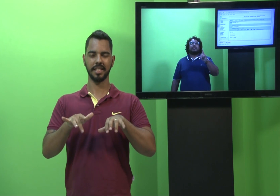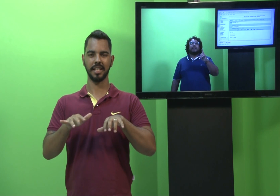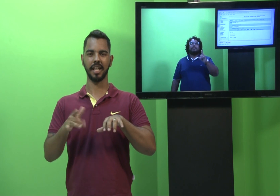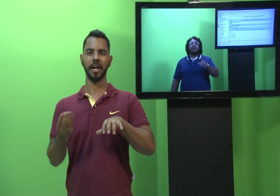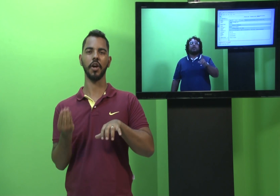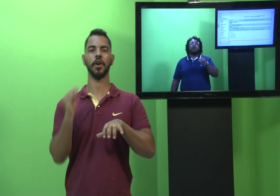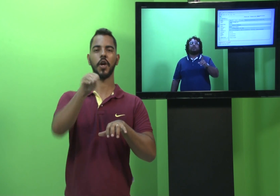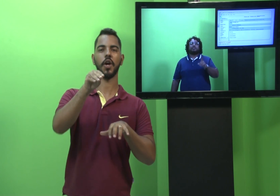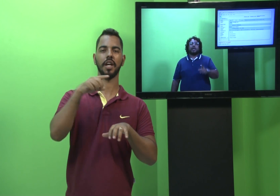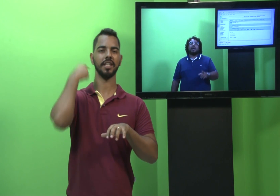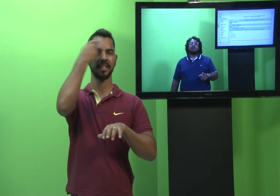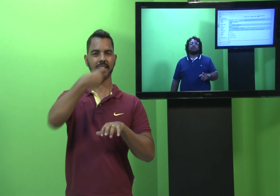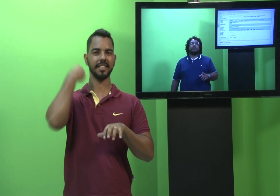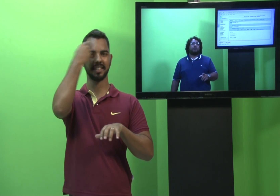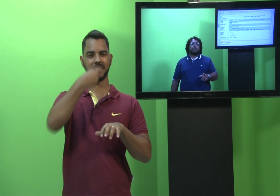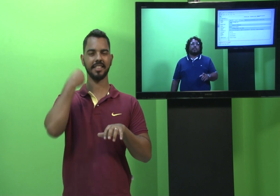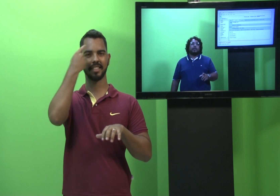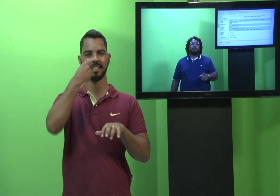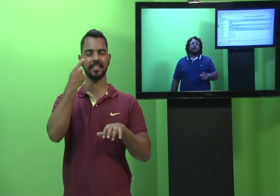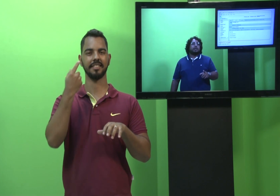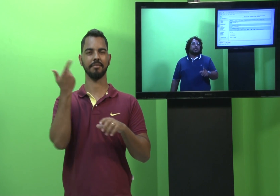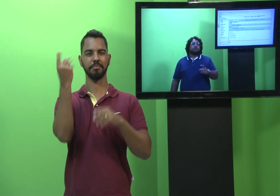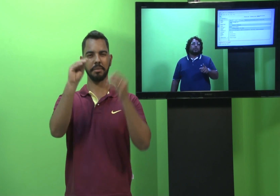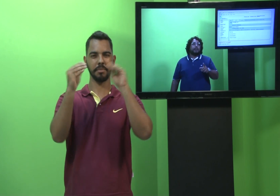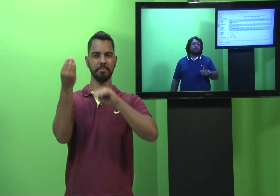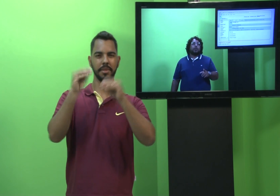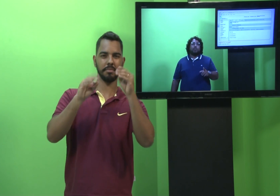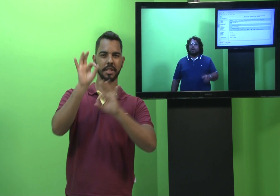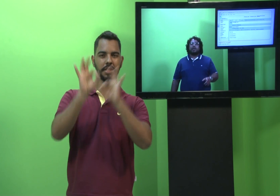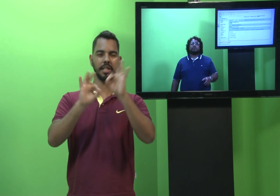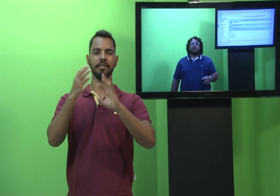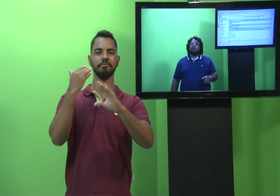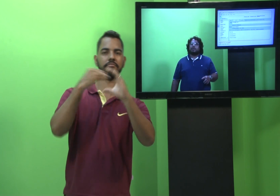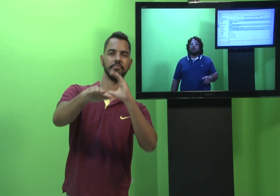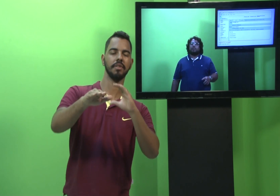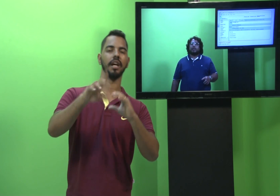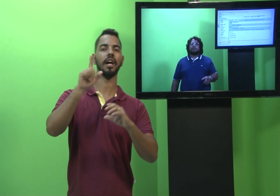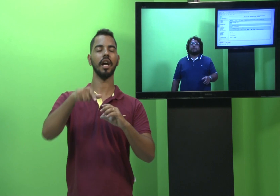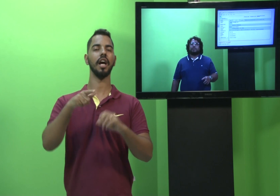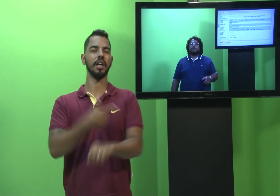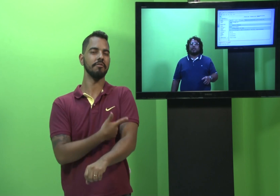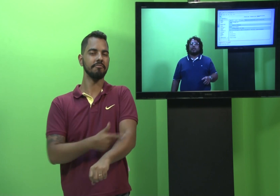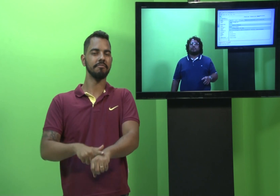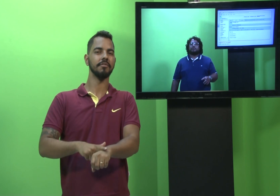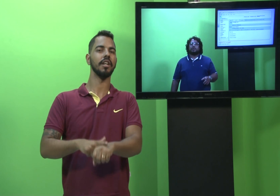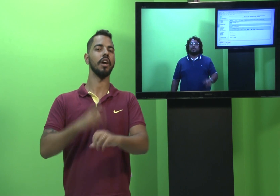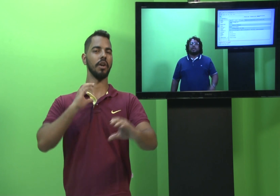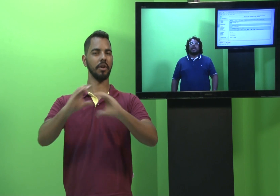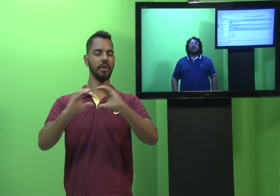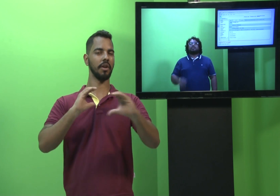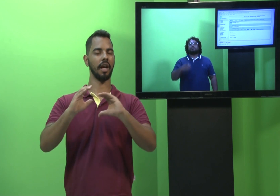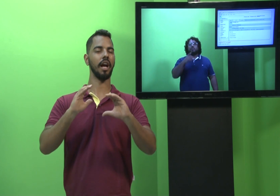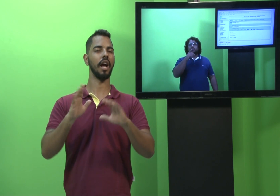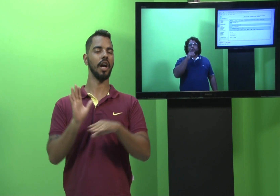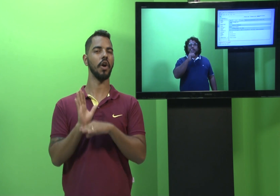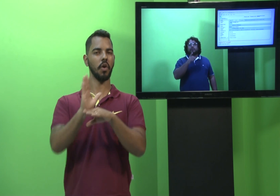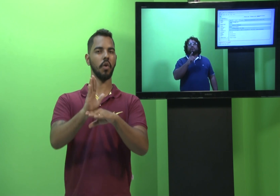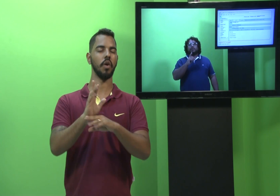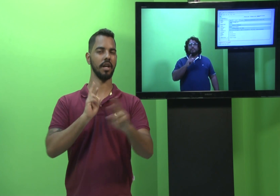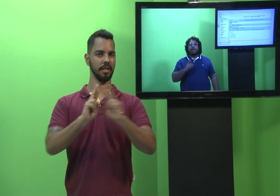há também outras regras de comportamento que ajudam a manter o bom relacionamento na comunicação via internet. Respondendo o